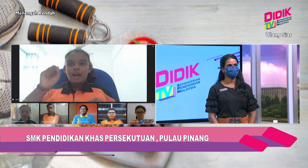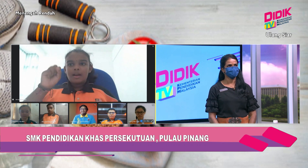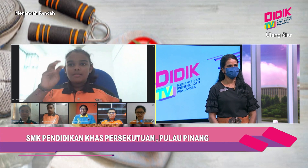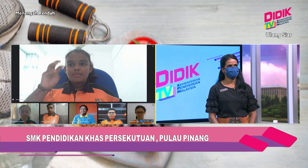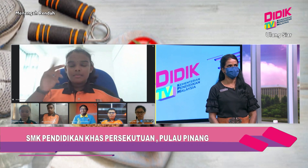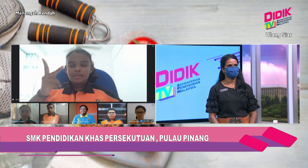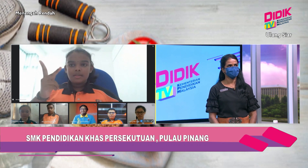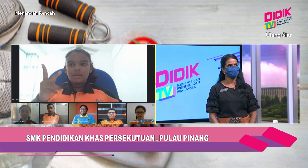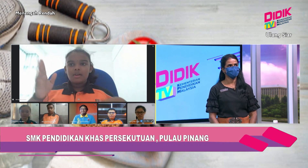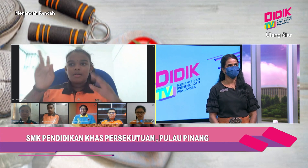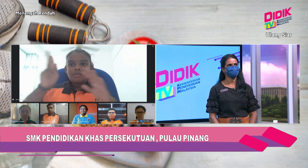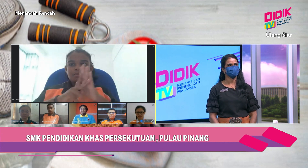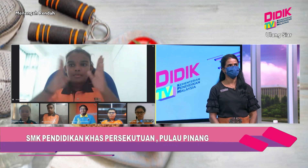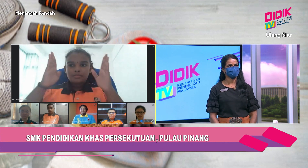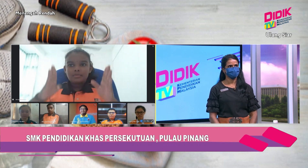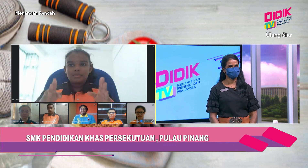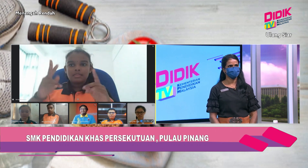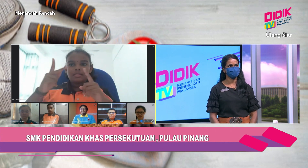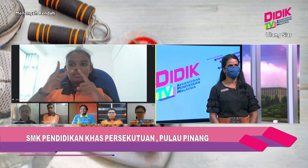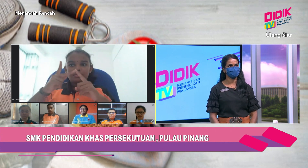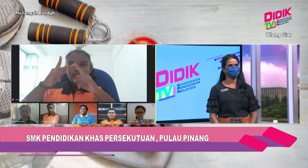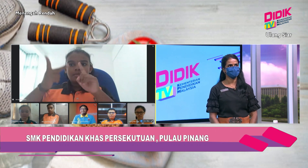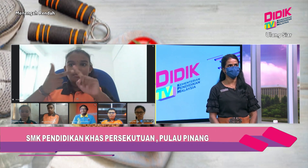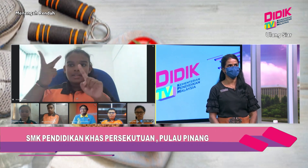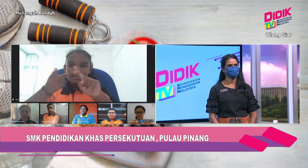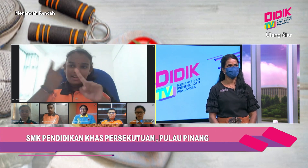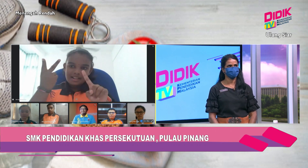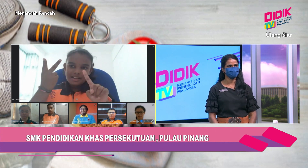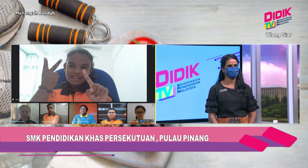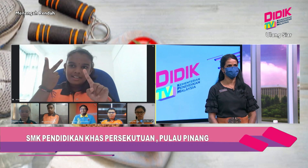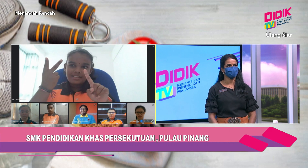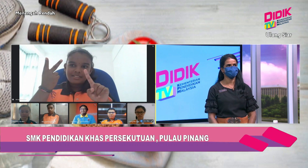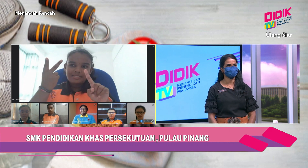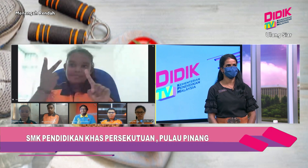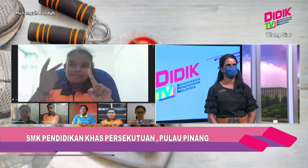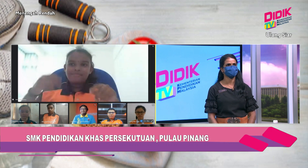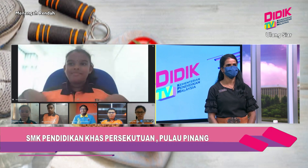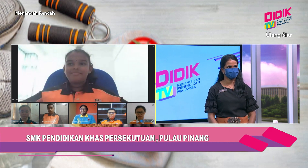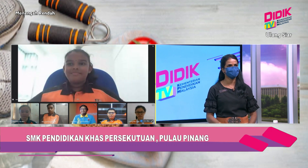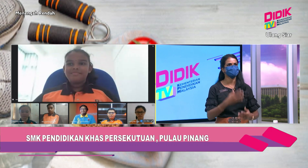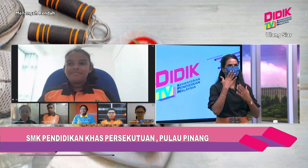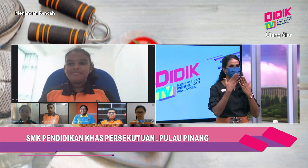Saya berasal dari SMK Pendidikan Khas Persekutuan Pulau Pinang. Yes, terima